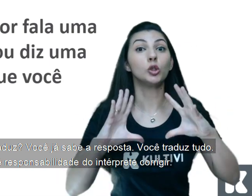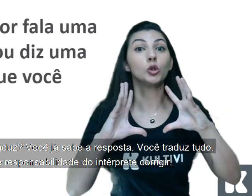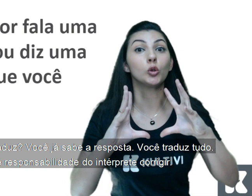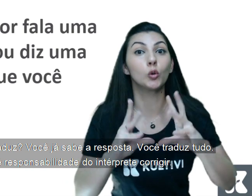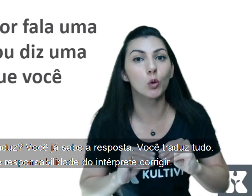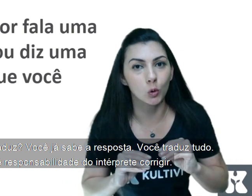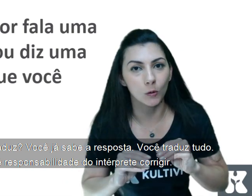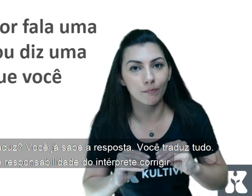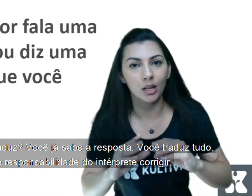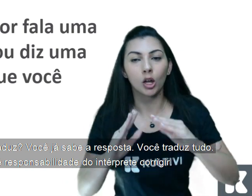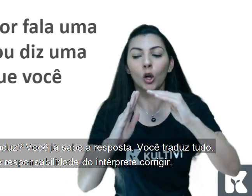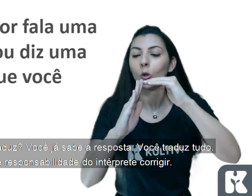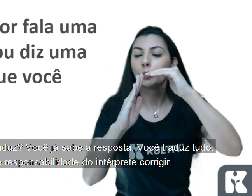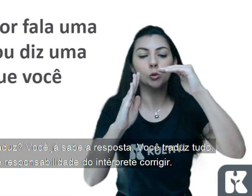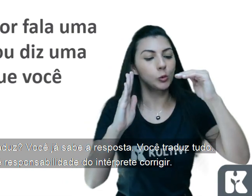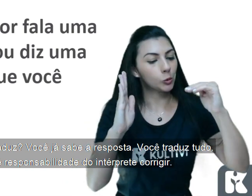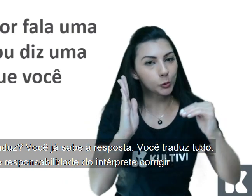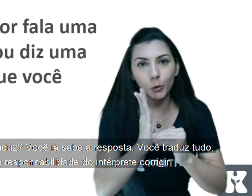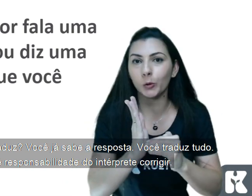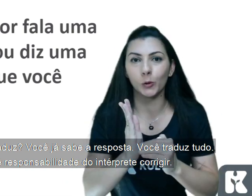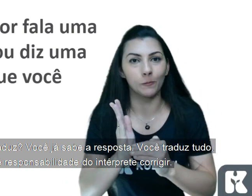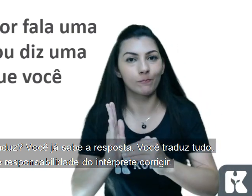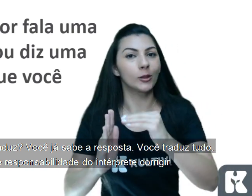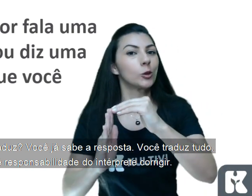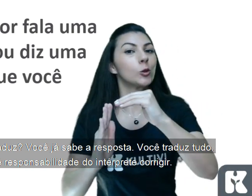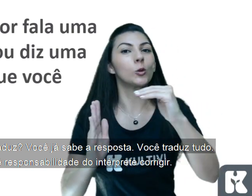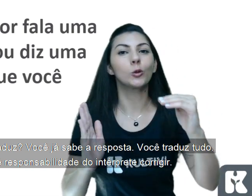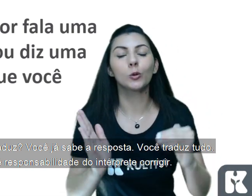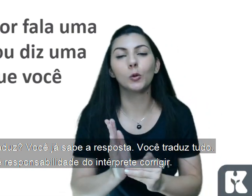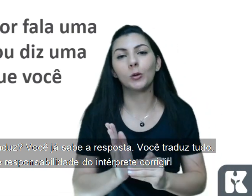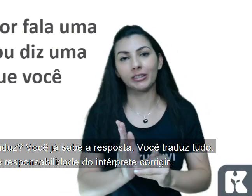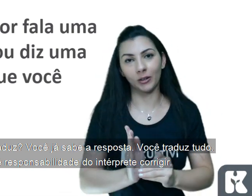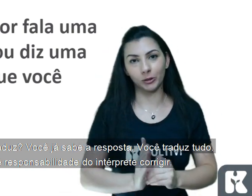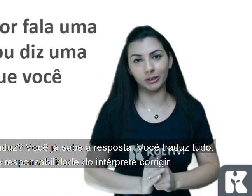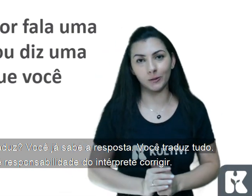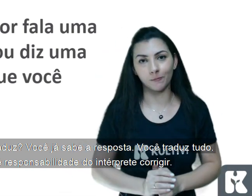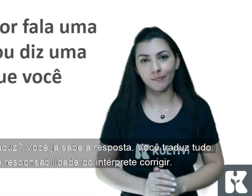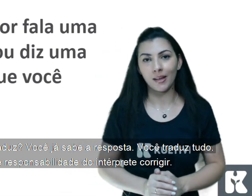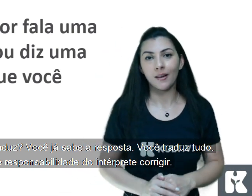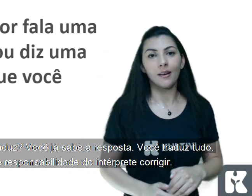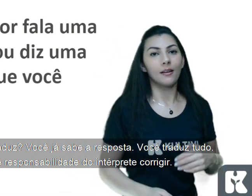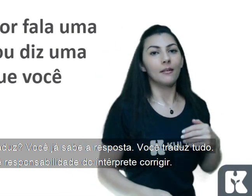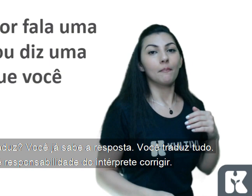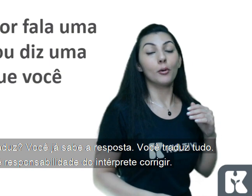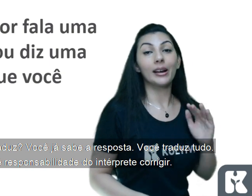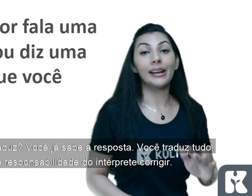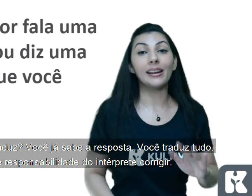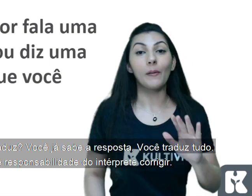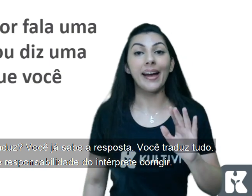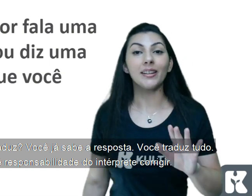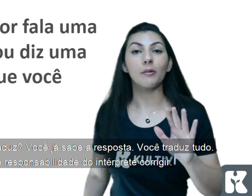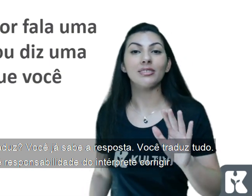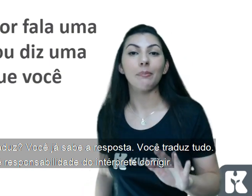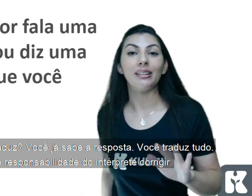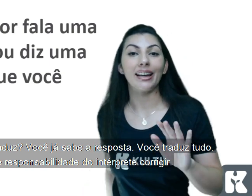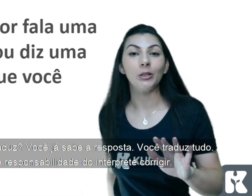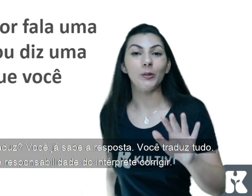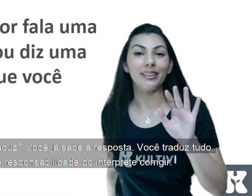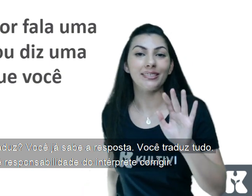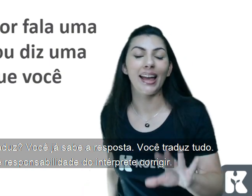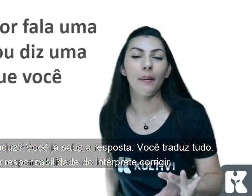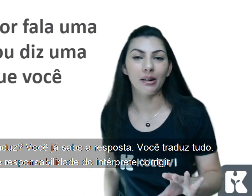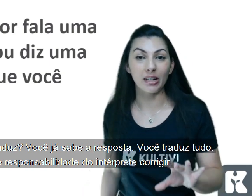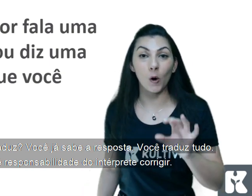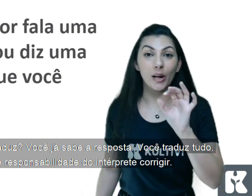traduz tudo. Tudo. Tudo é traduzido. Porque não é responsabilidade